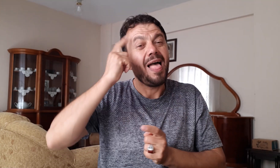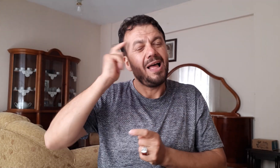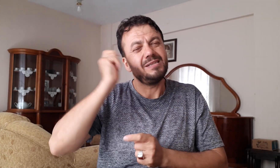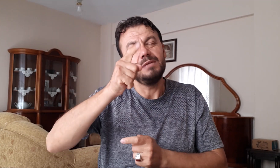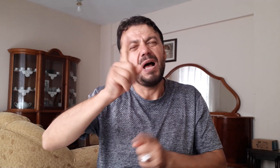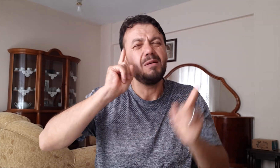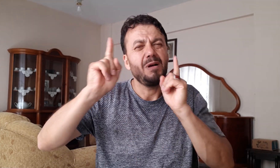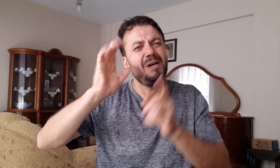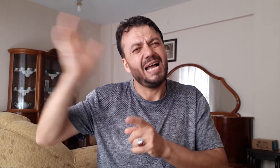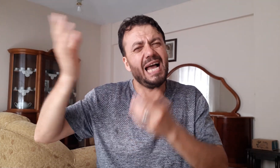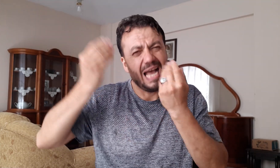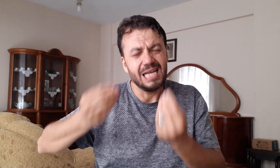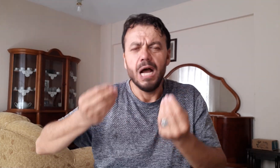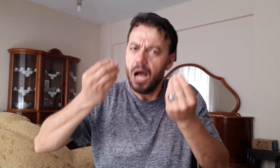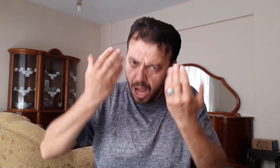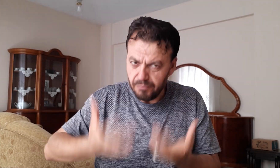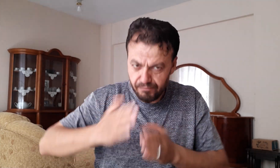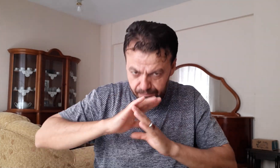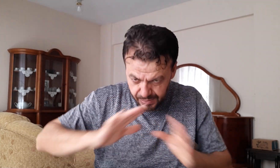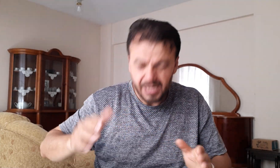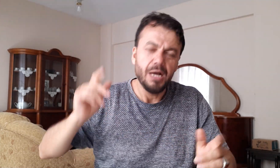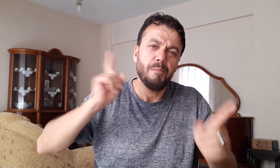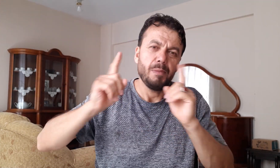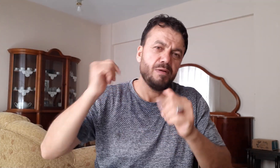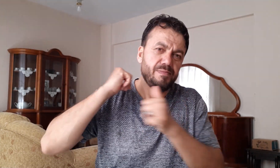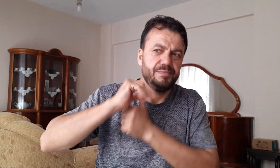Sonra hiç kimse altını almaya kabul etmemiş.